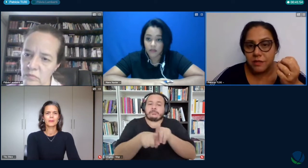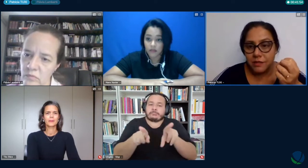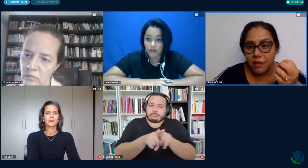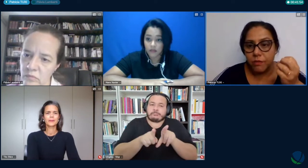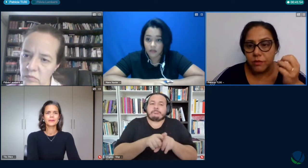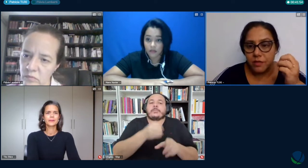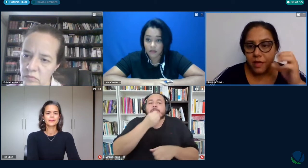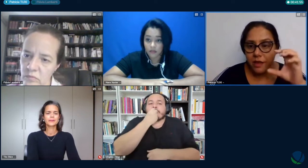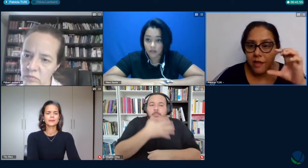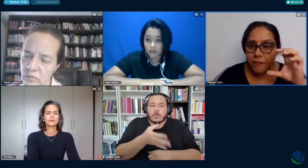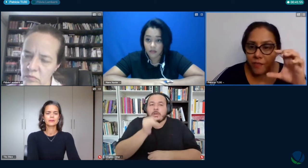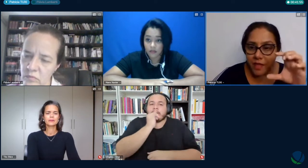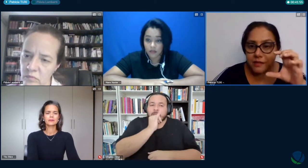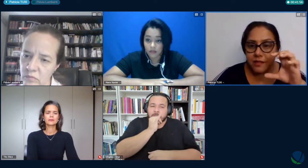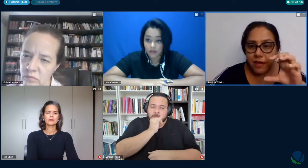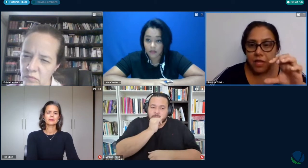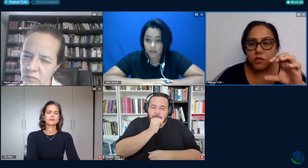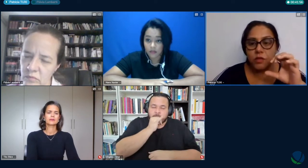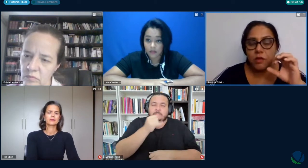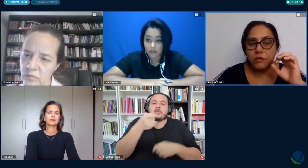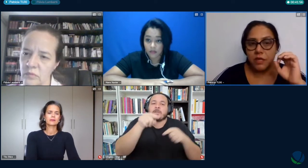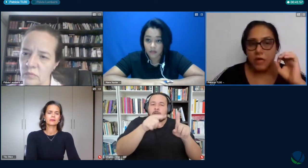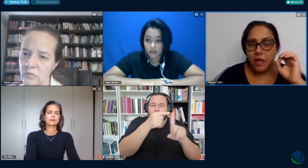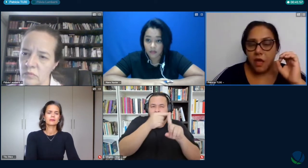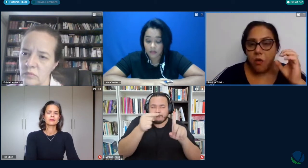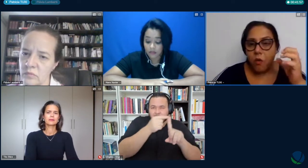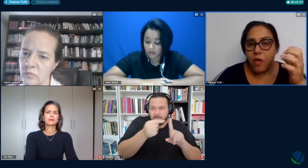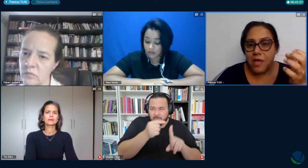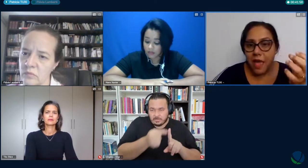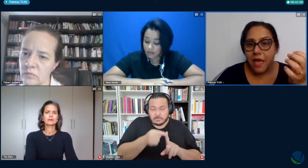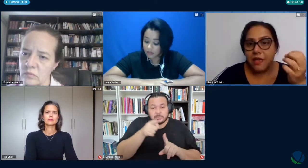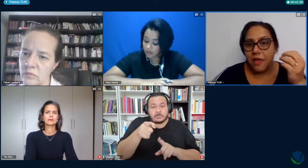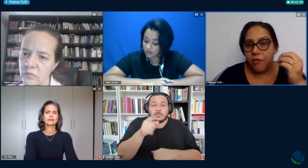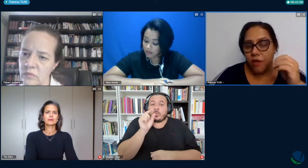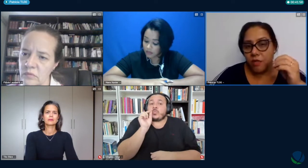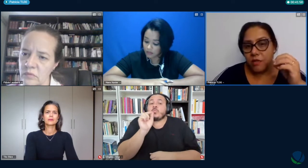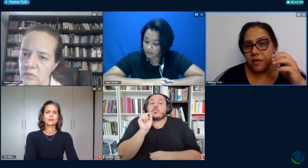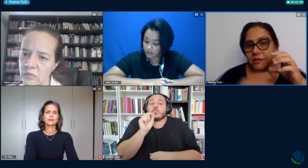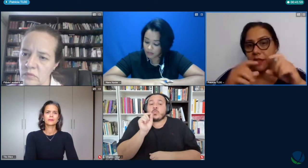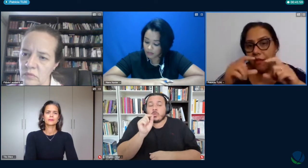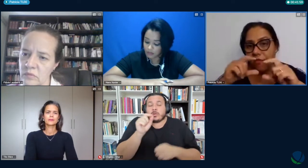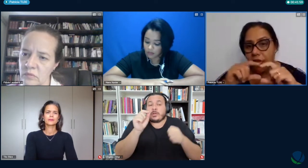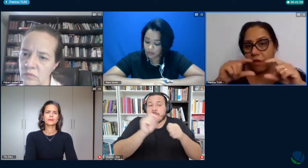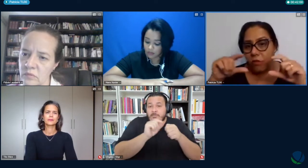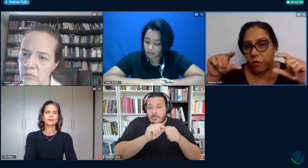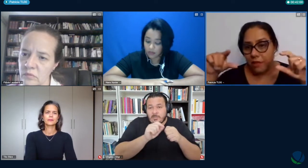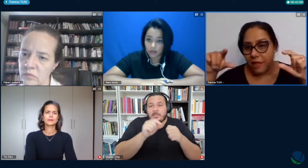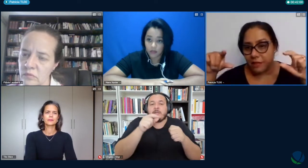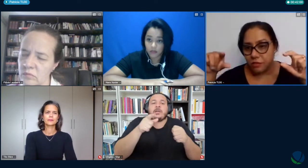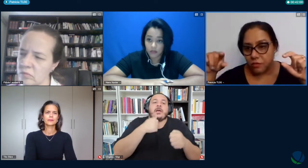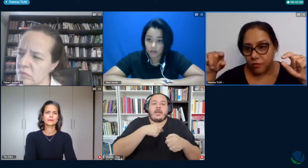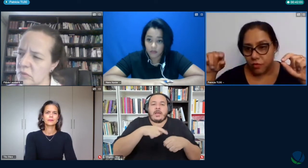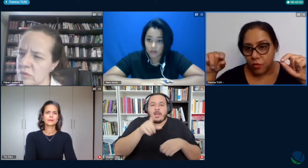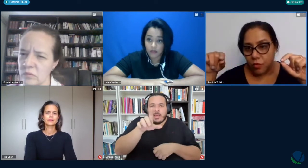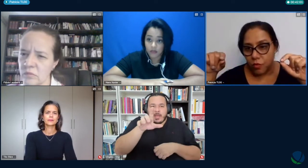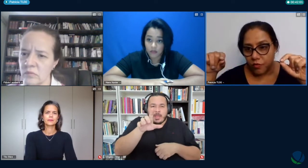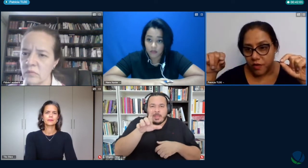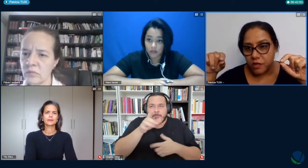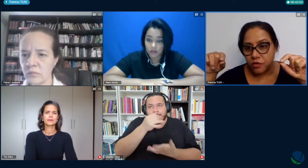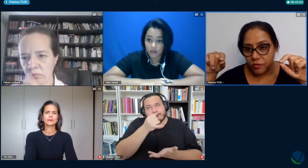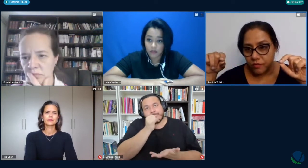ter bons exemplos, Nara, nesse trecho. Então, assim, o que é feito? Transcrever um pedaço